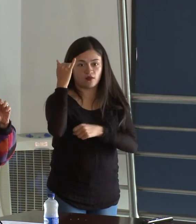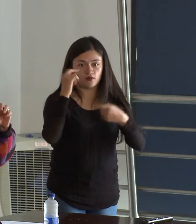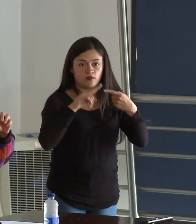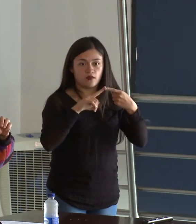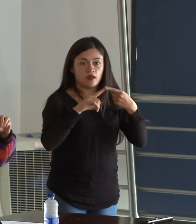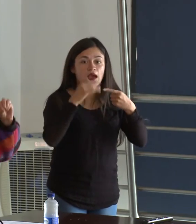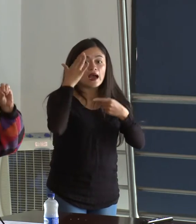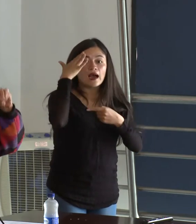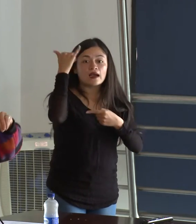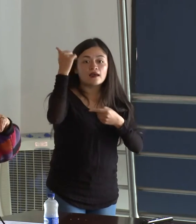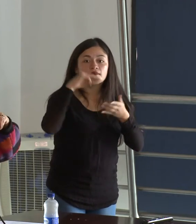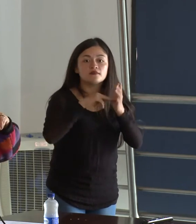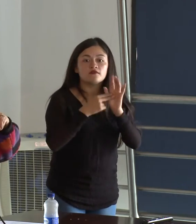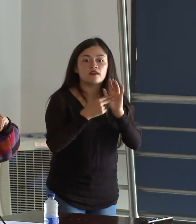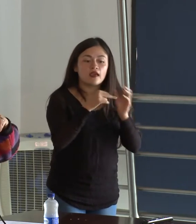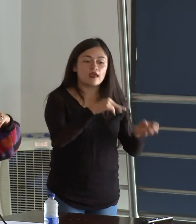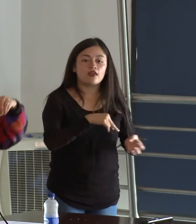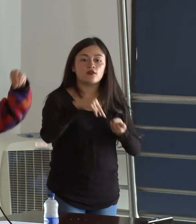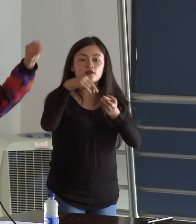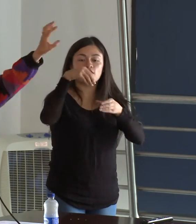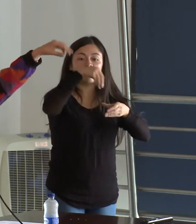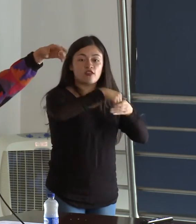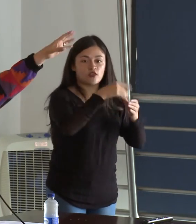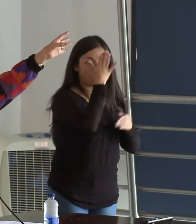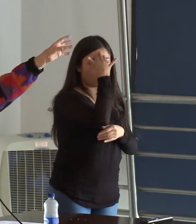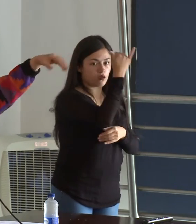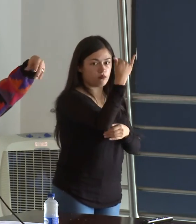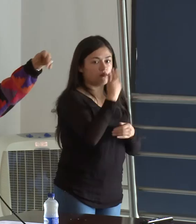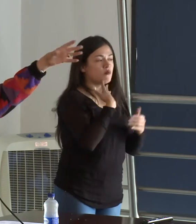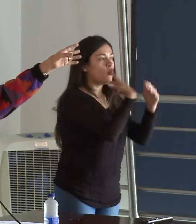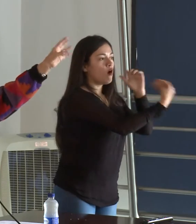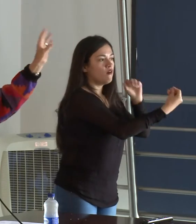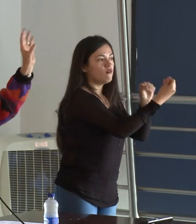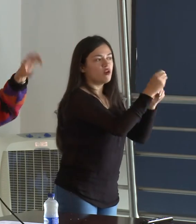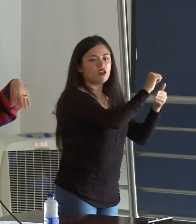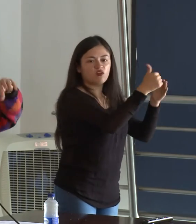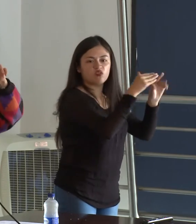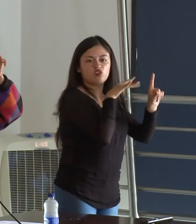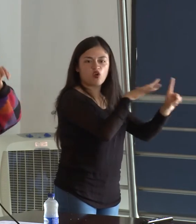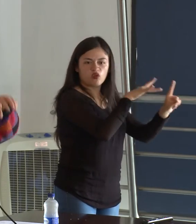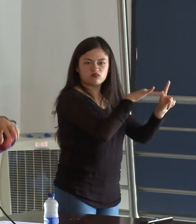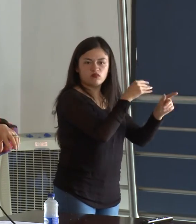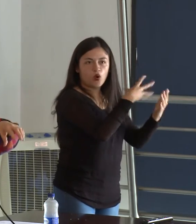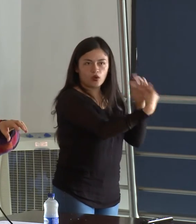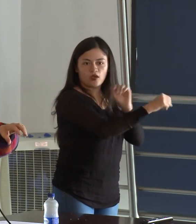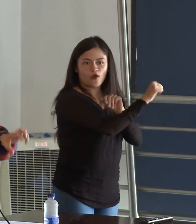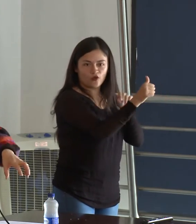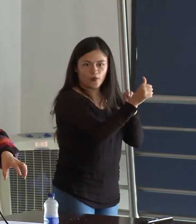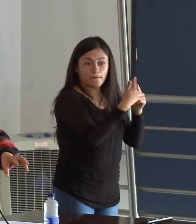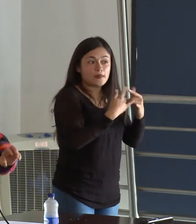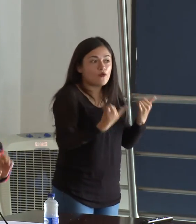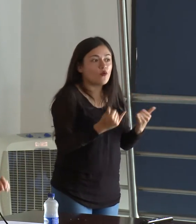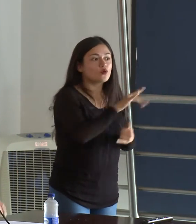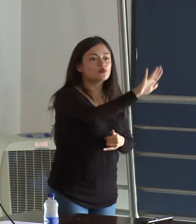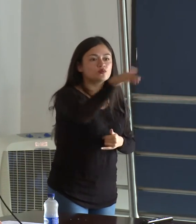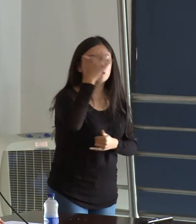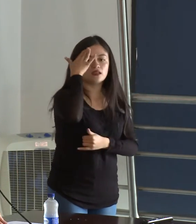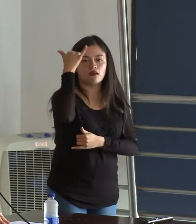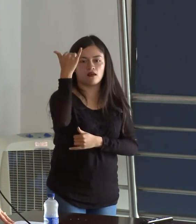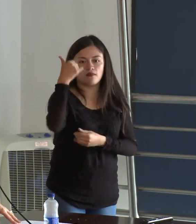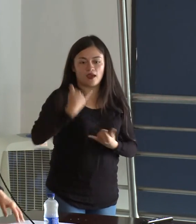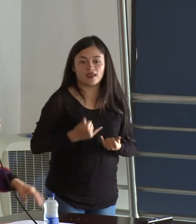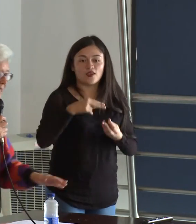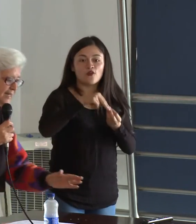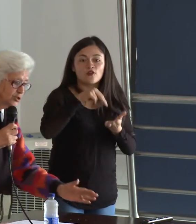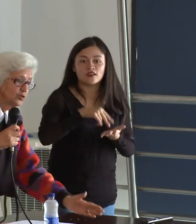de la educación en la academia. Si yo estuviera hablando ya con sectores populares, estaría diciendo otra cosa. ¿Pero qué le corresponde a la academia hoy?